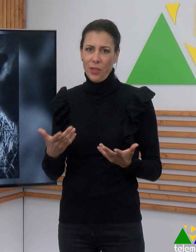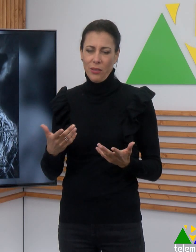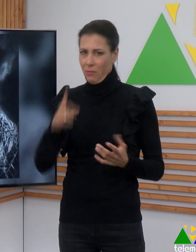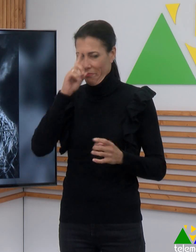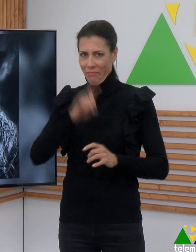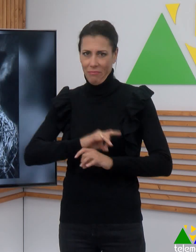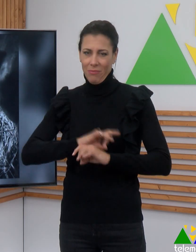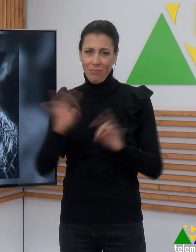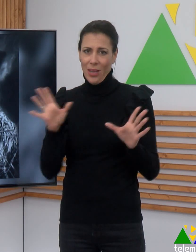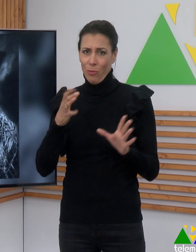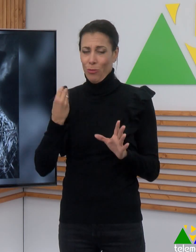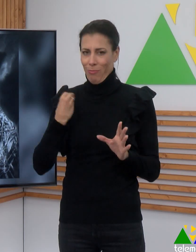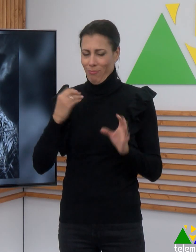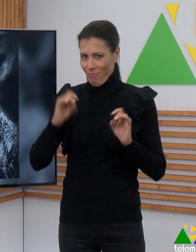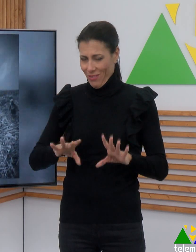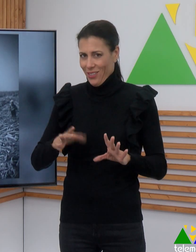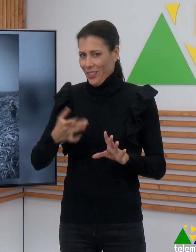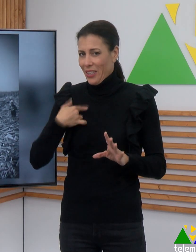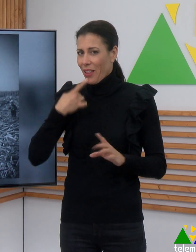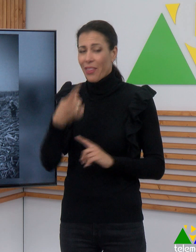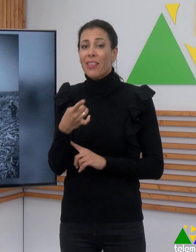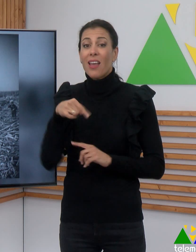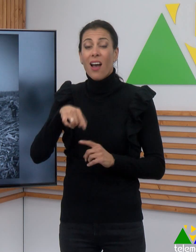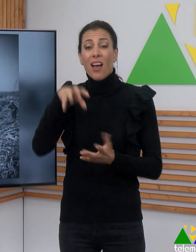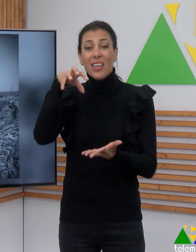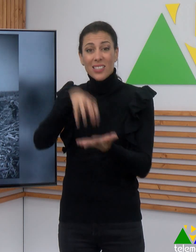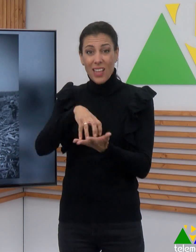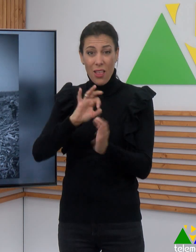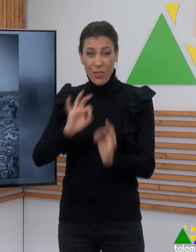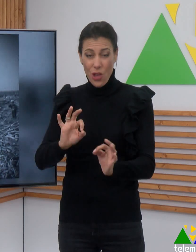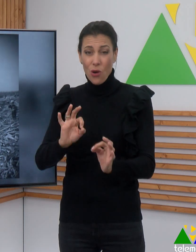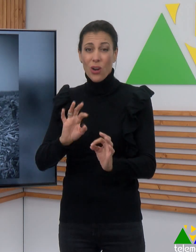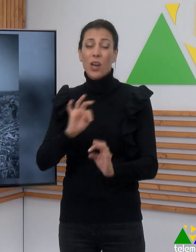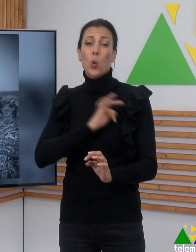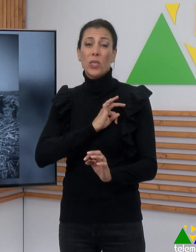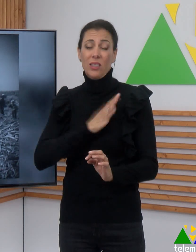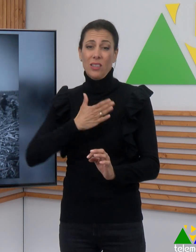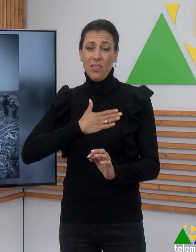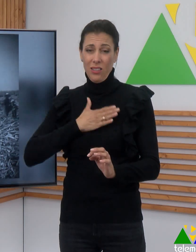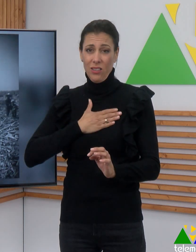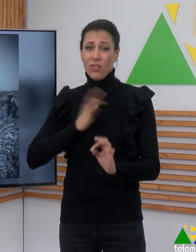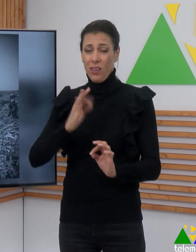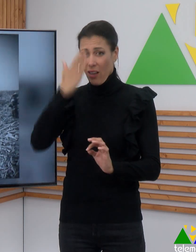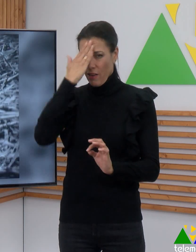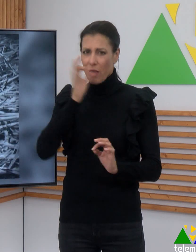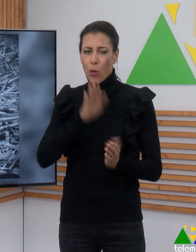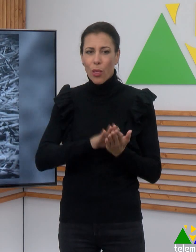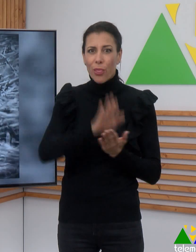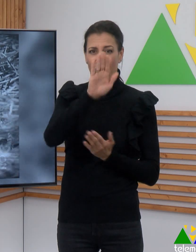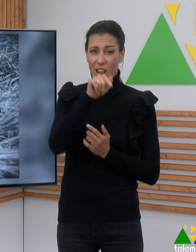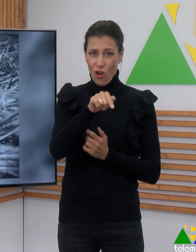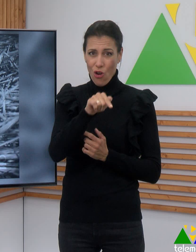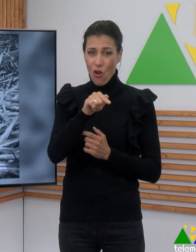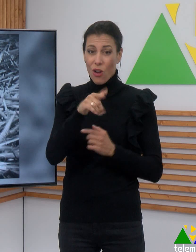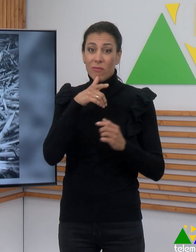evidentemente, como bien decía, esta instalación de Nuestra Señora de la Cabeza en lo que era el Cerro de la Glorieta, lo que había